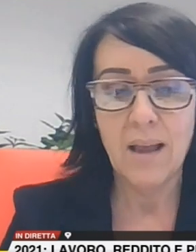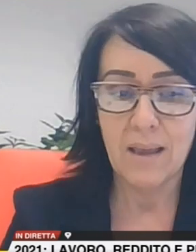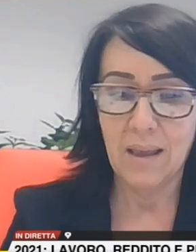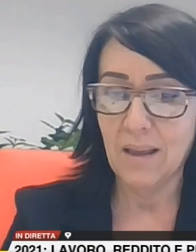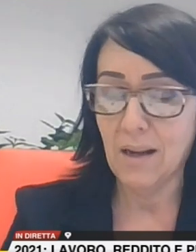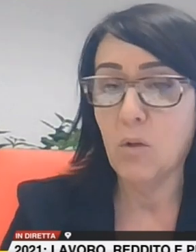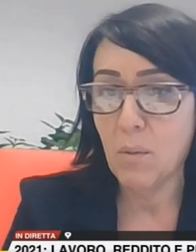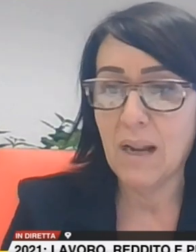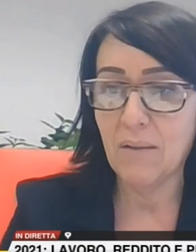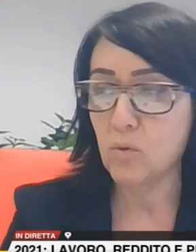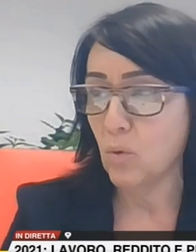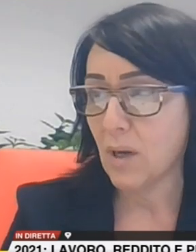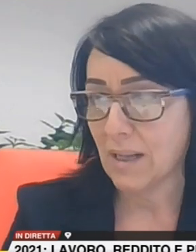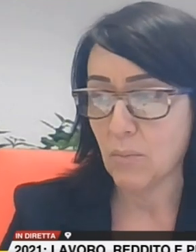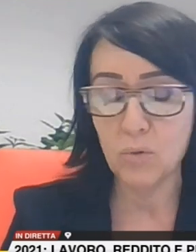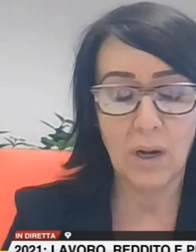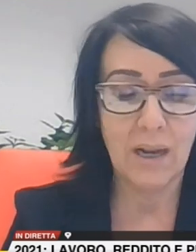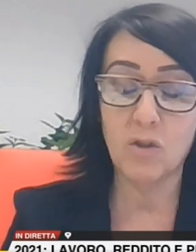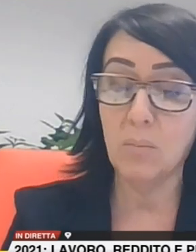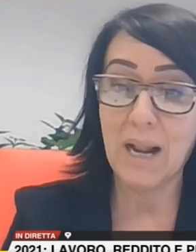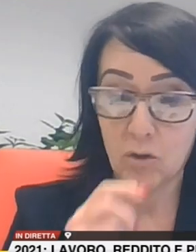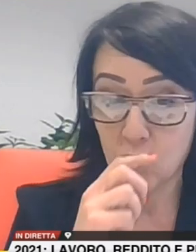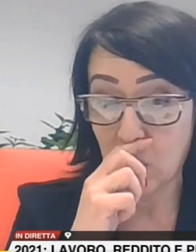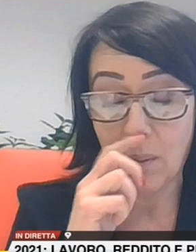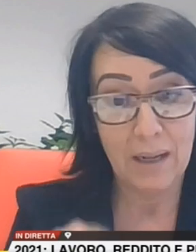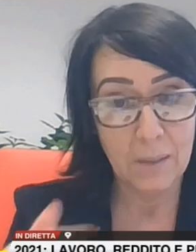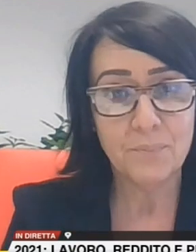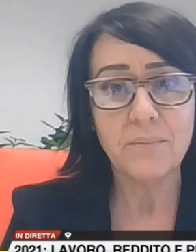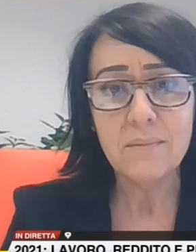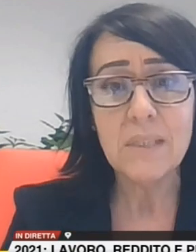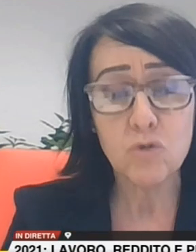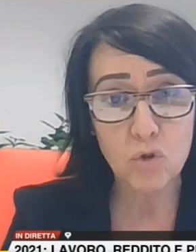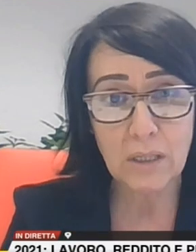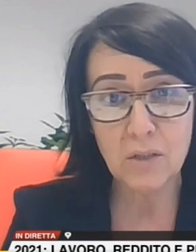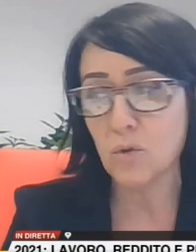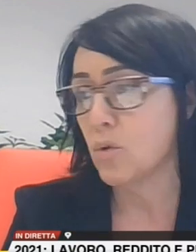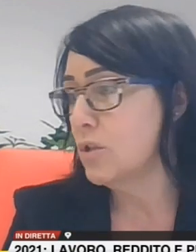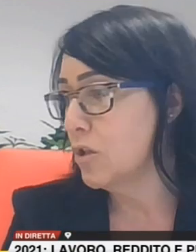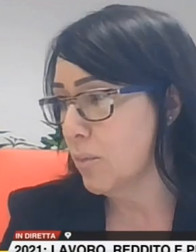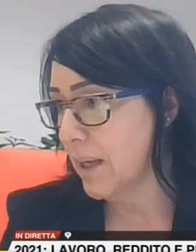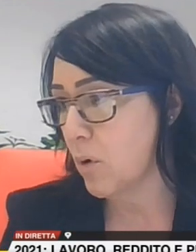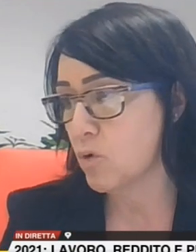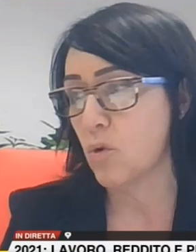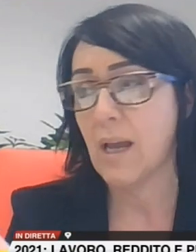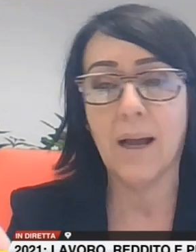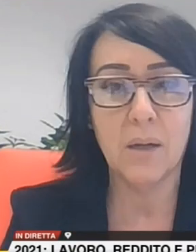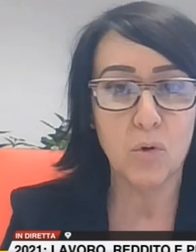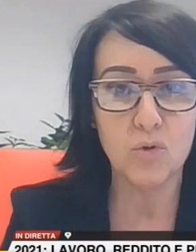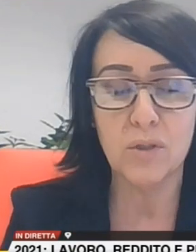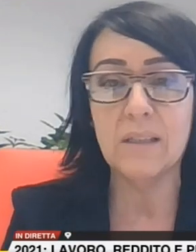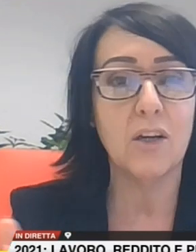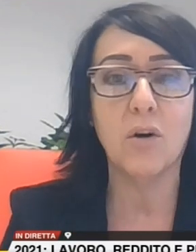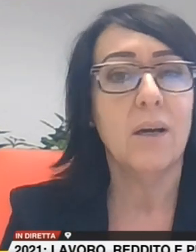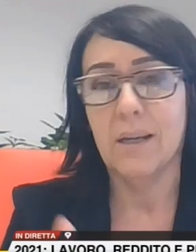quelli che nel 2021, grazie appunto alla legge di bilancio, sicuramente sono stati introdotti, come il bonus occhiali, il